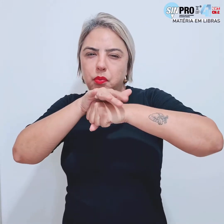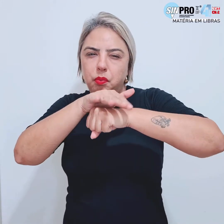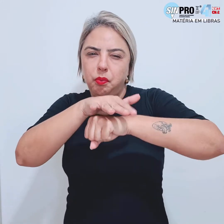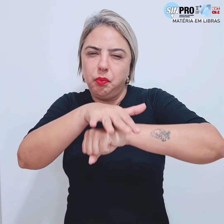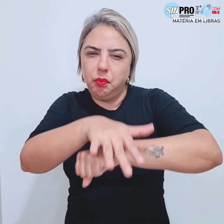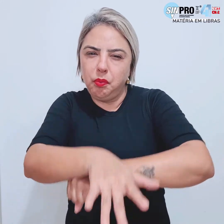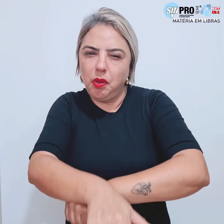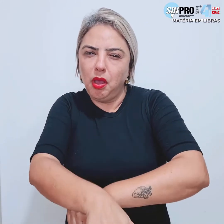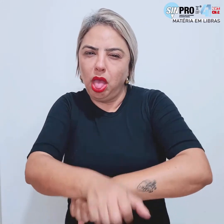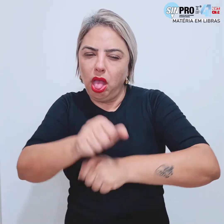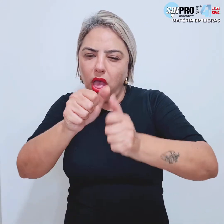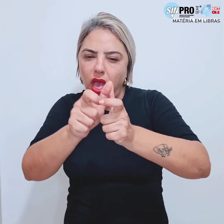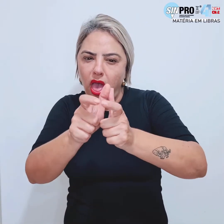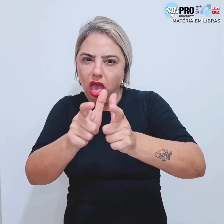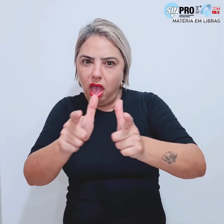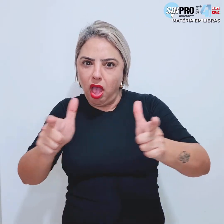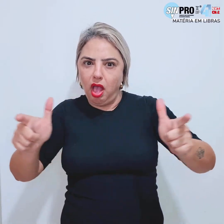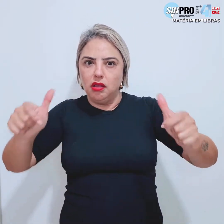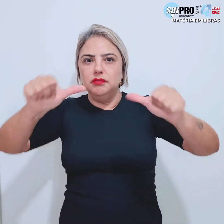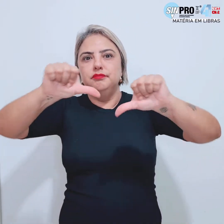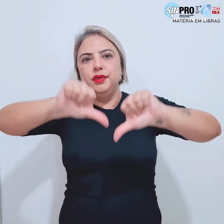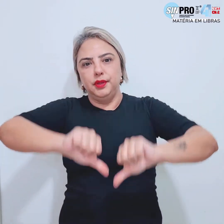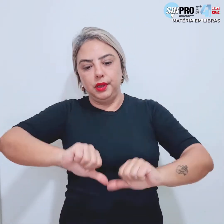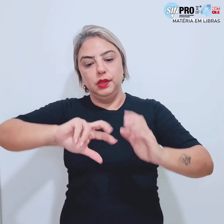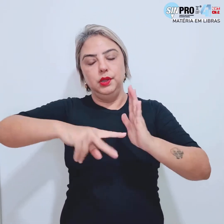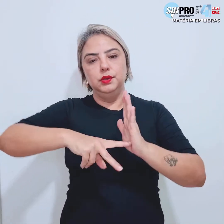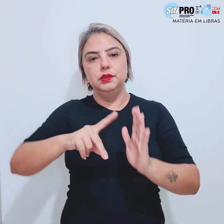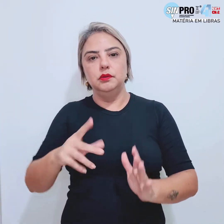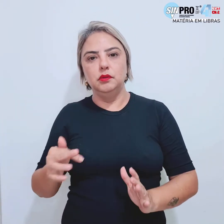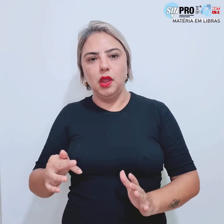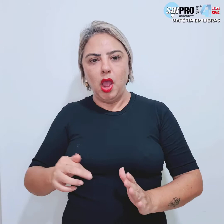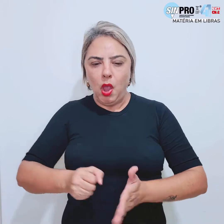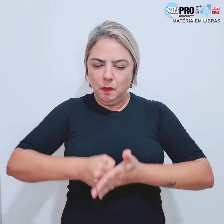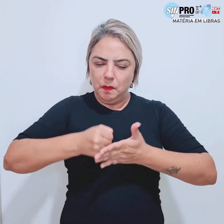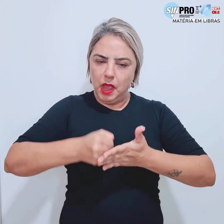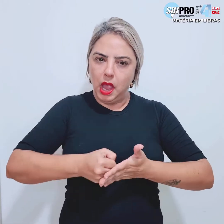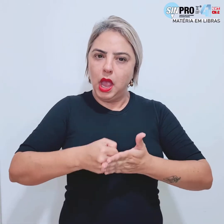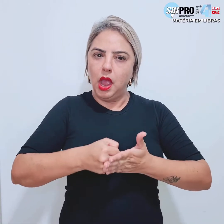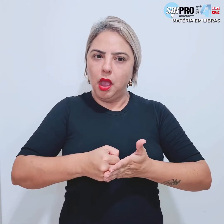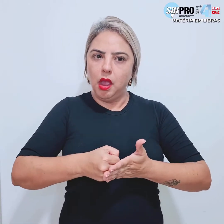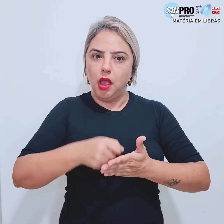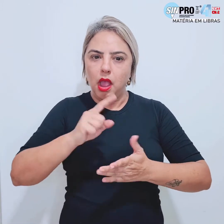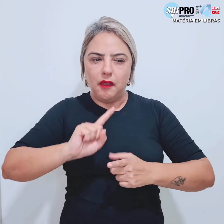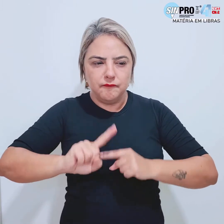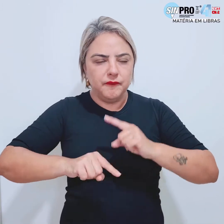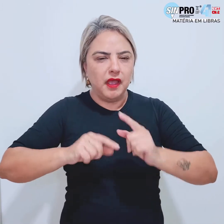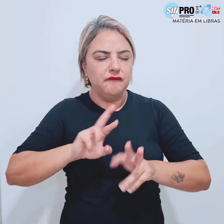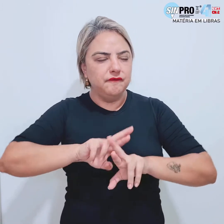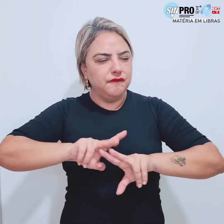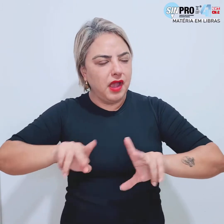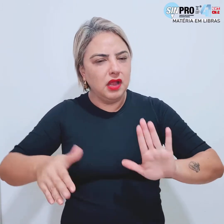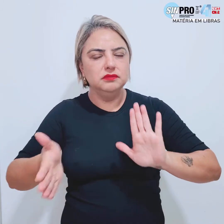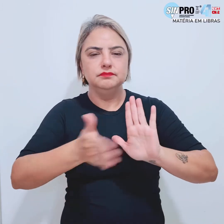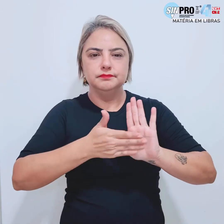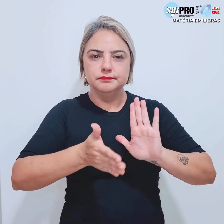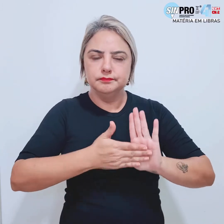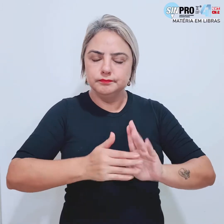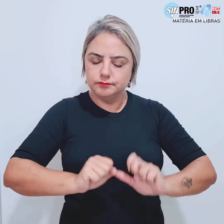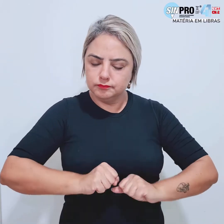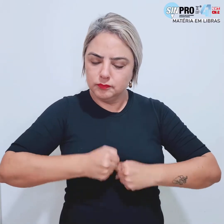tem piorado e o Simpro-DF intensificado as sucessivas campanhas em defesa